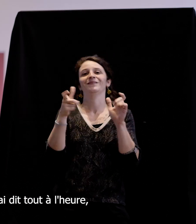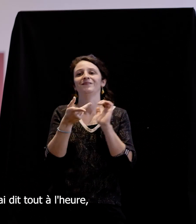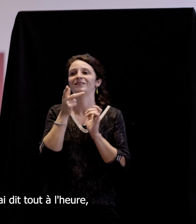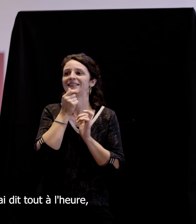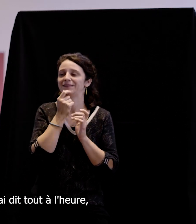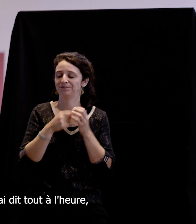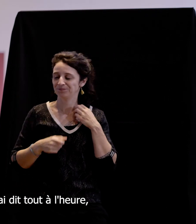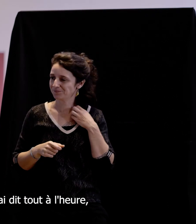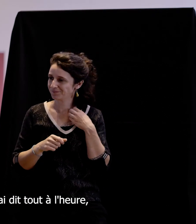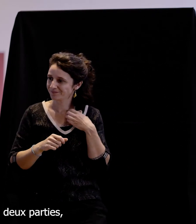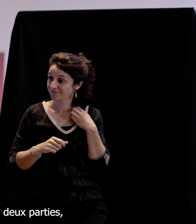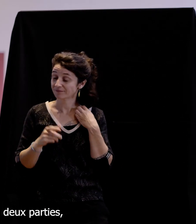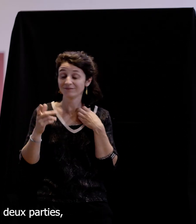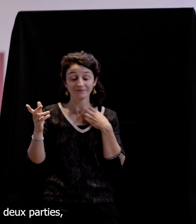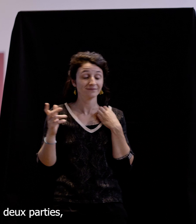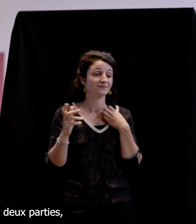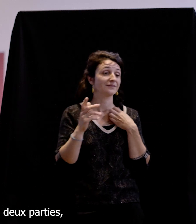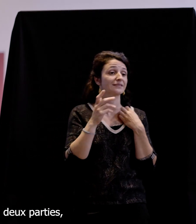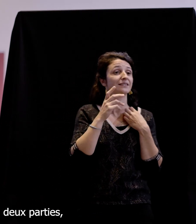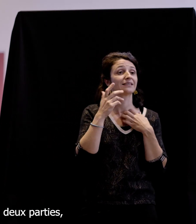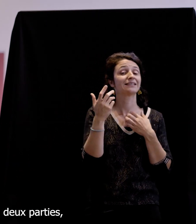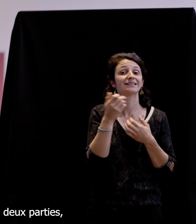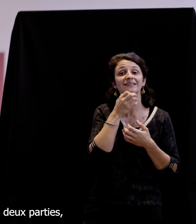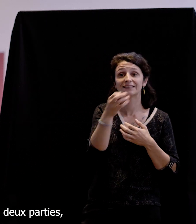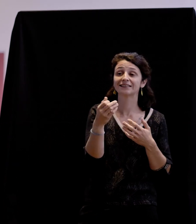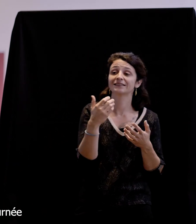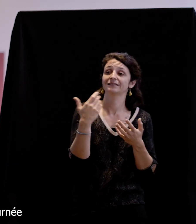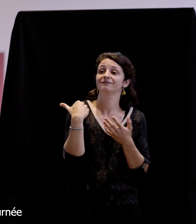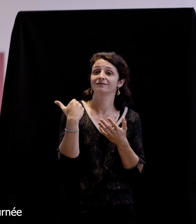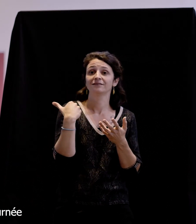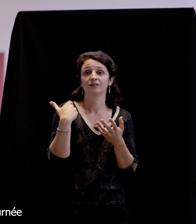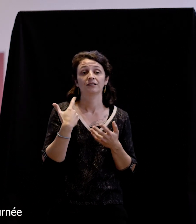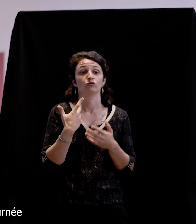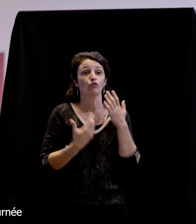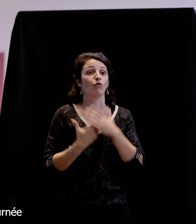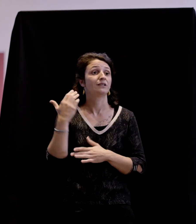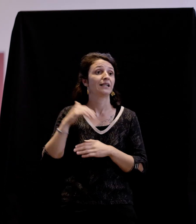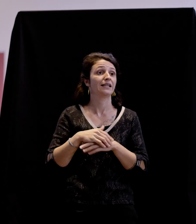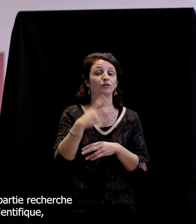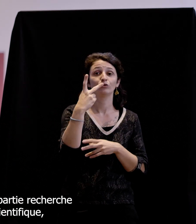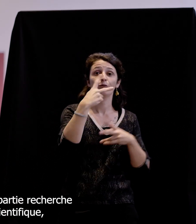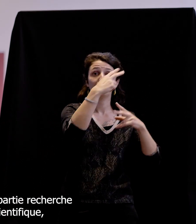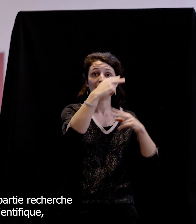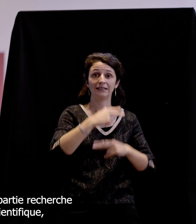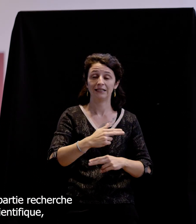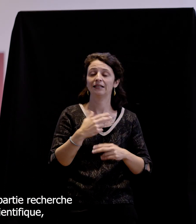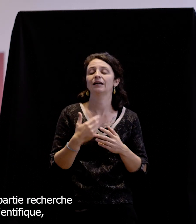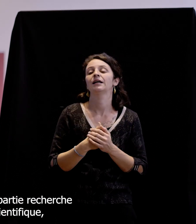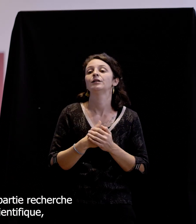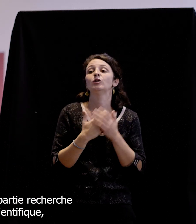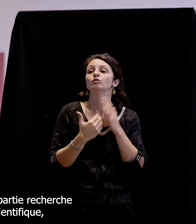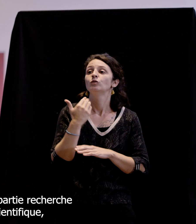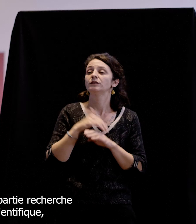Alors, comme je vous ai dit tout à l'heure, c'était partagé en deux parties, cette journée professionnelle.